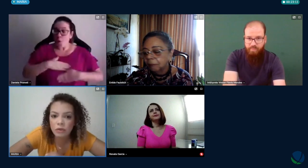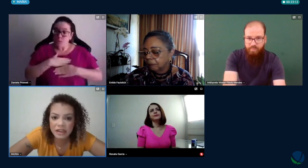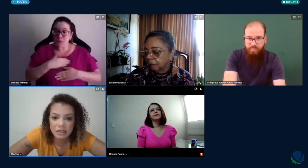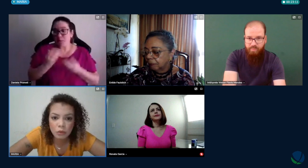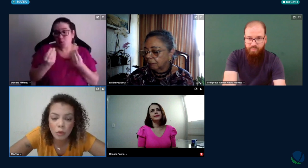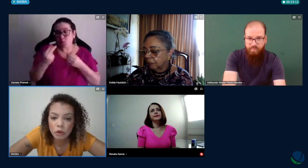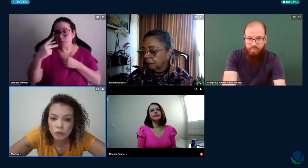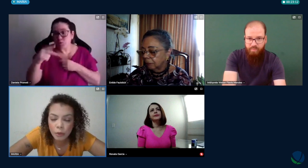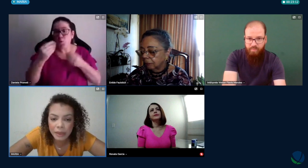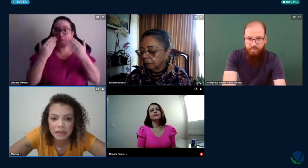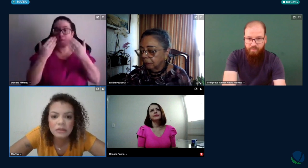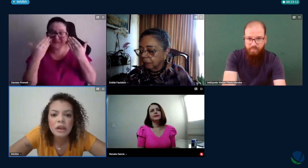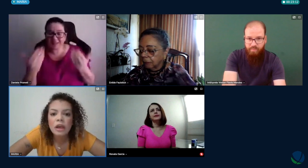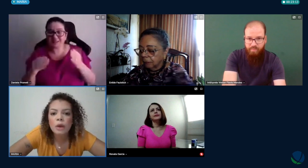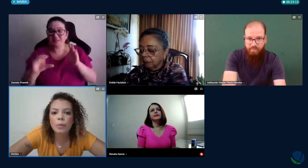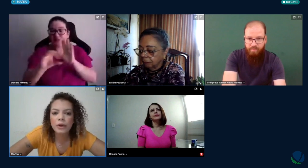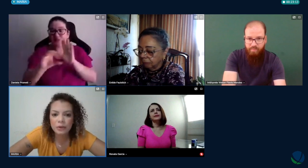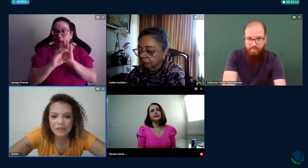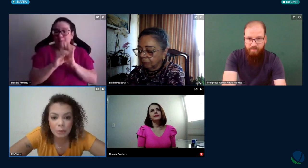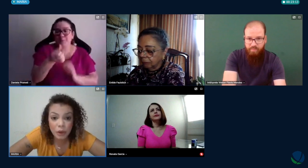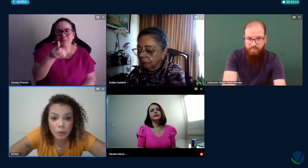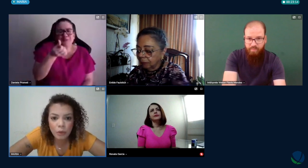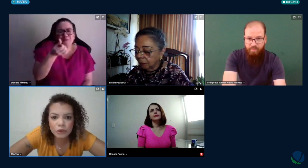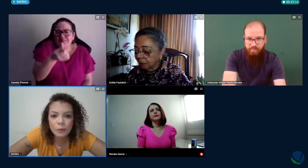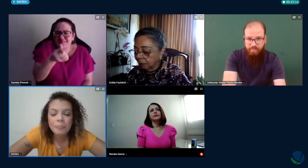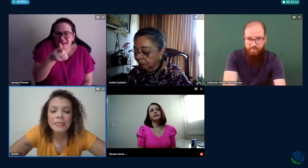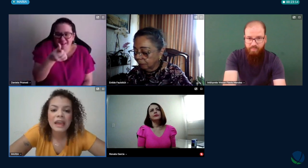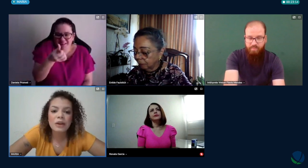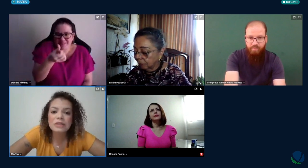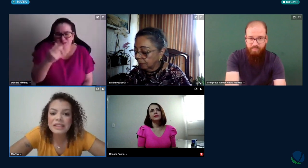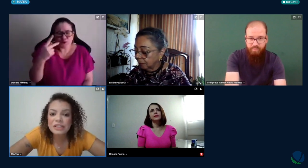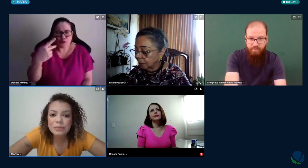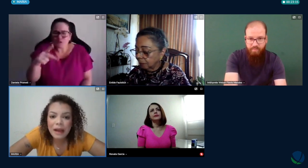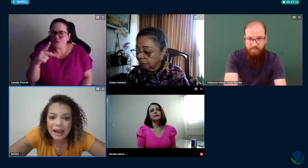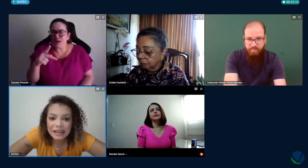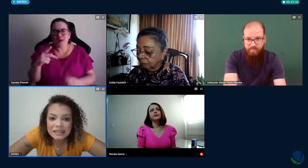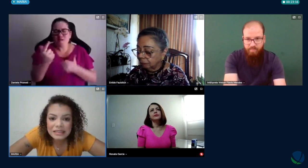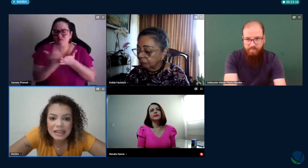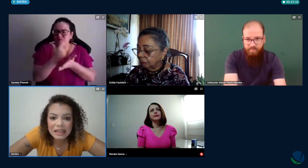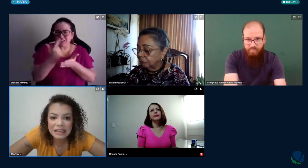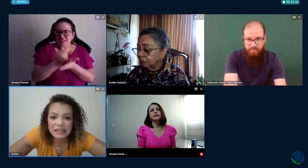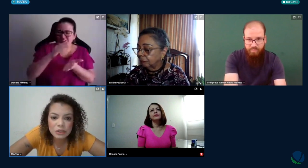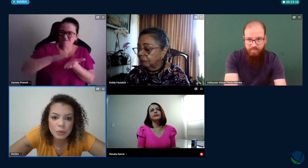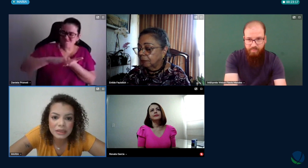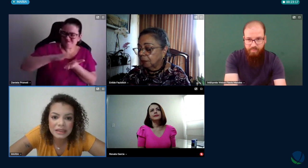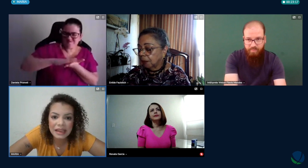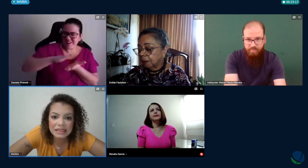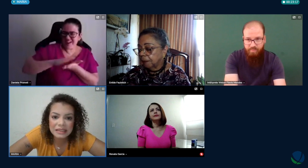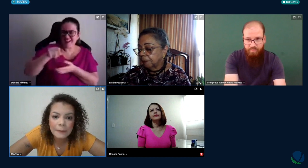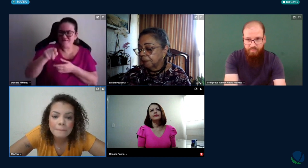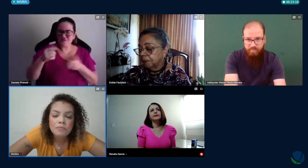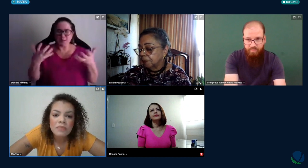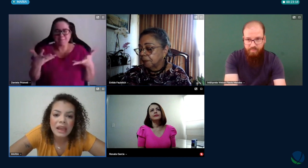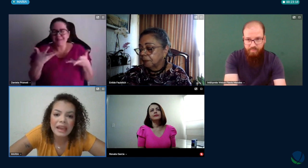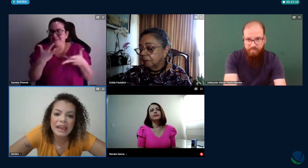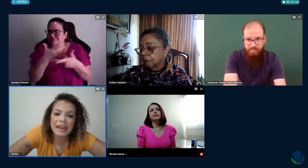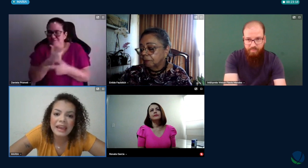isso a gente conversa num outro momento, porque o tempo é curto. Gostei demais da sua